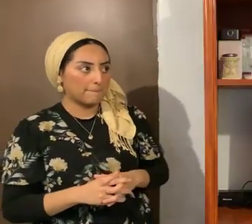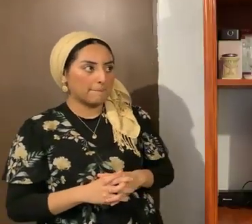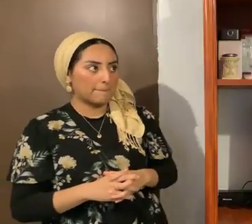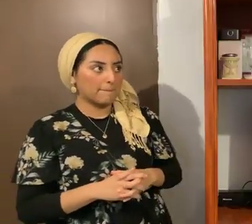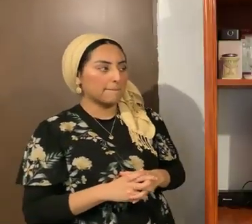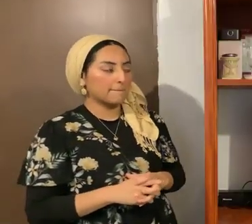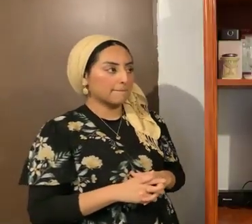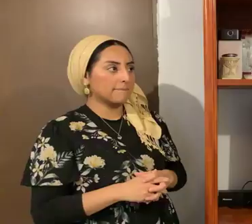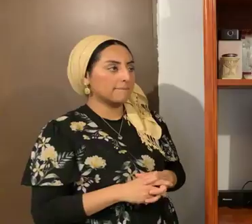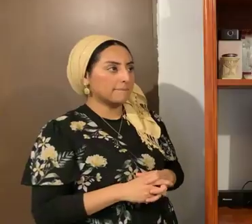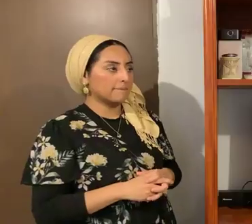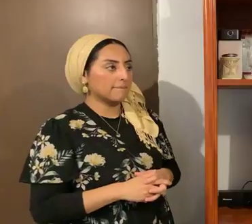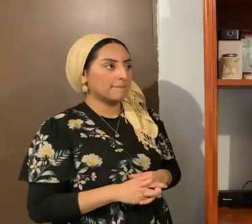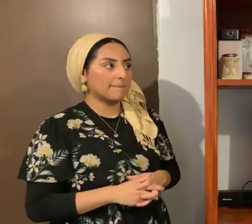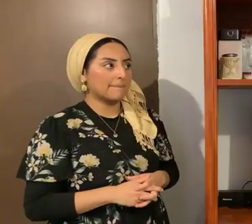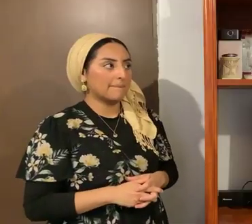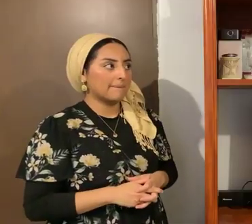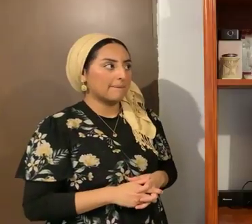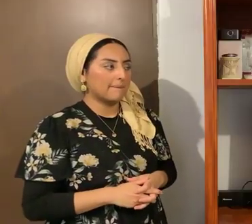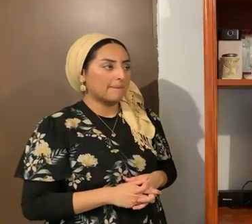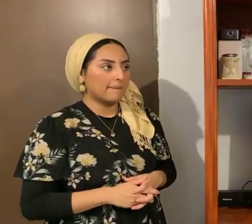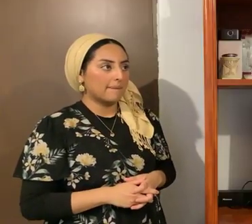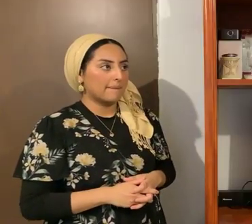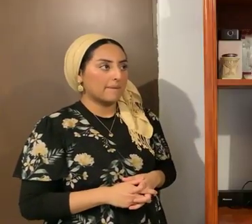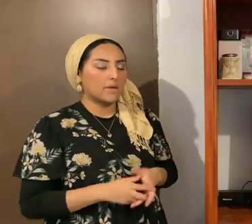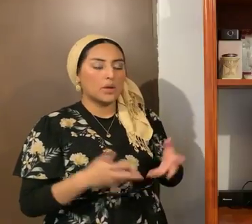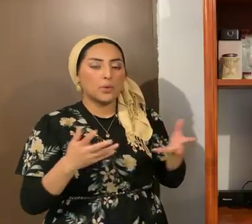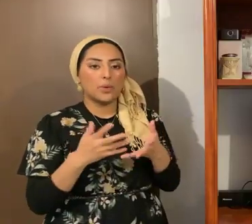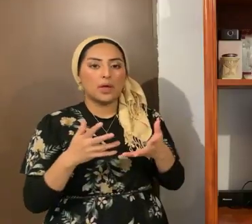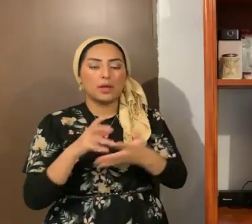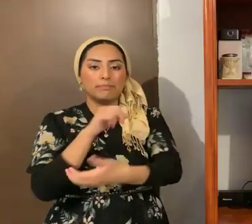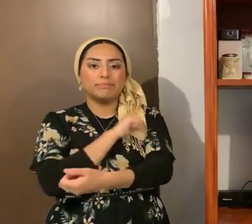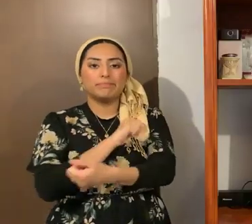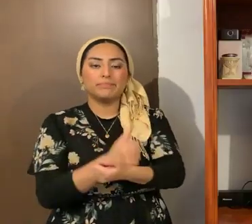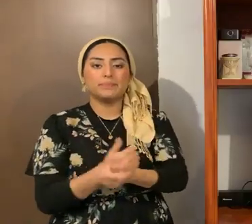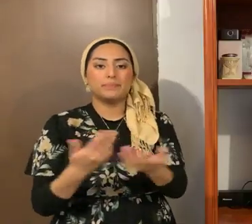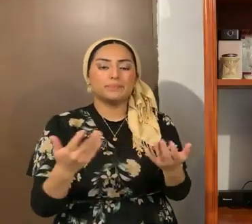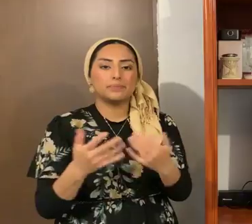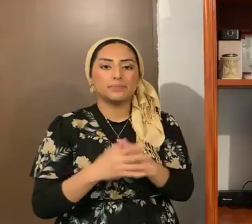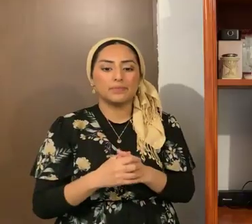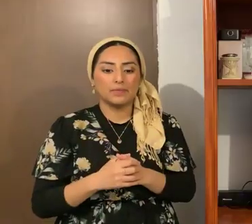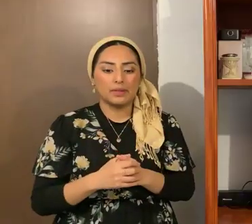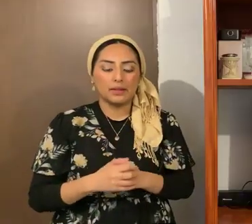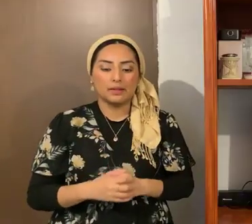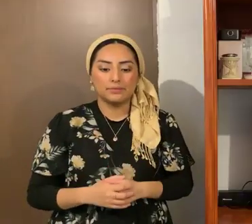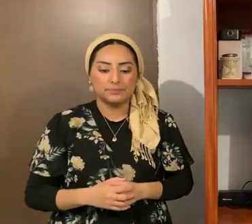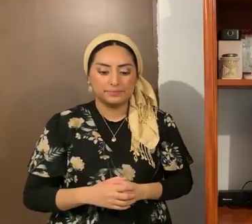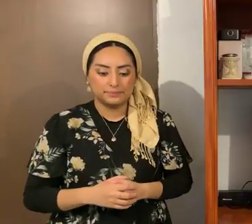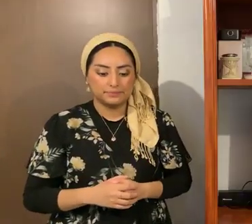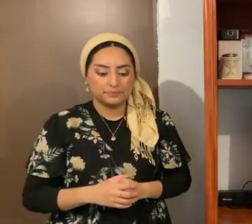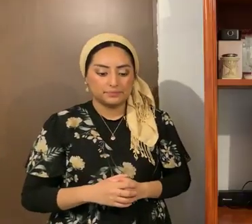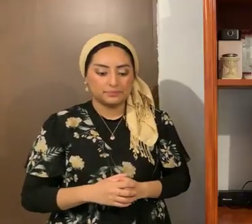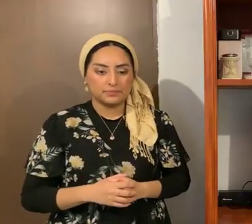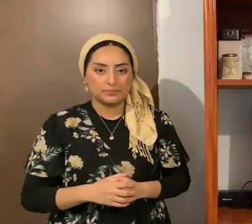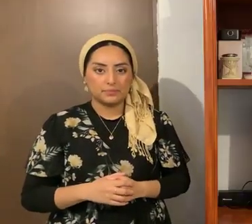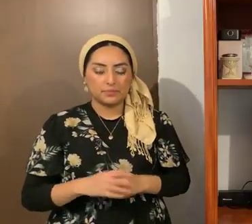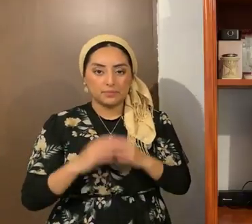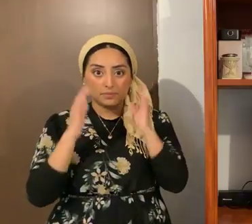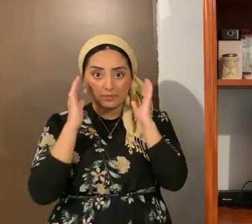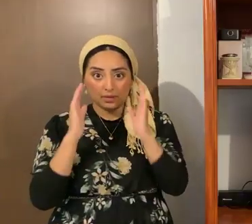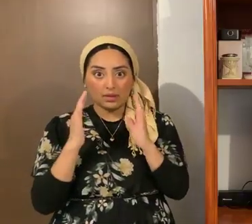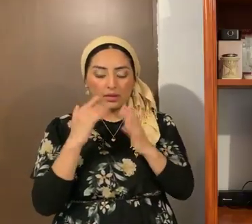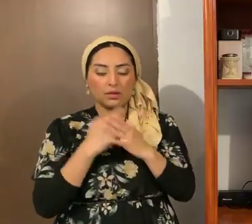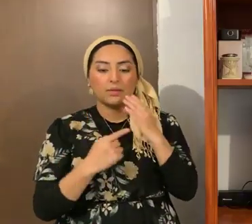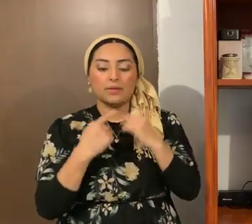digamos, laica, o como podemos decir, secular, o de la autoridad espiritual. De la autoridad espiritual. Fíjense cómo